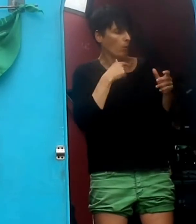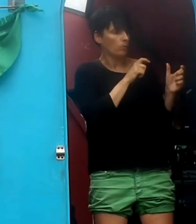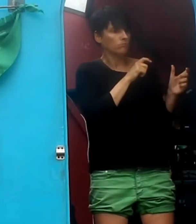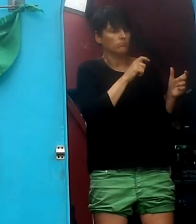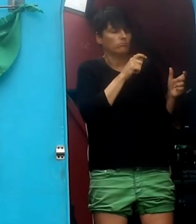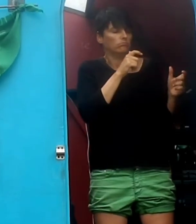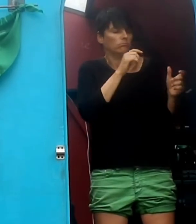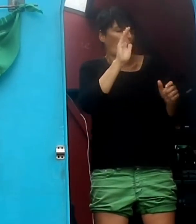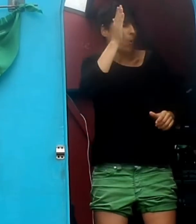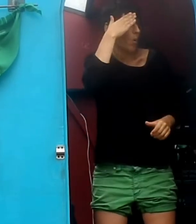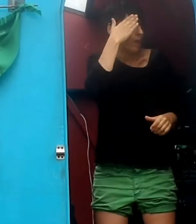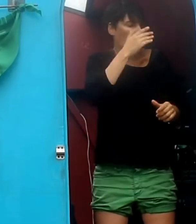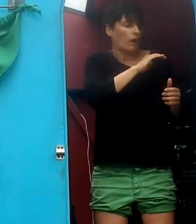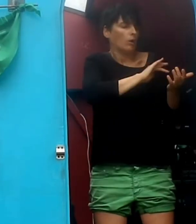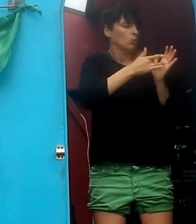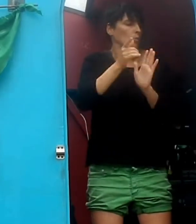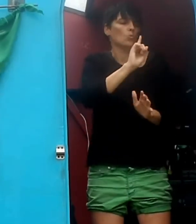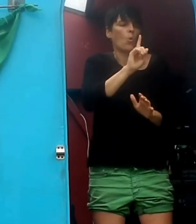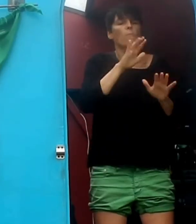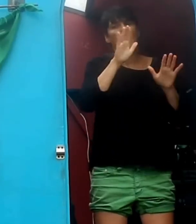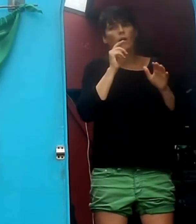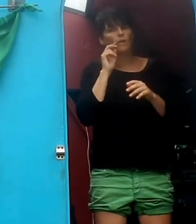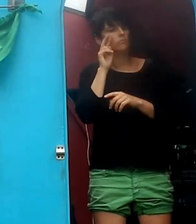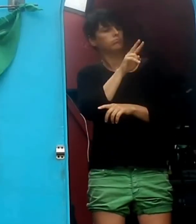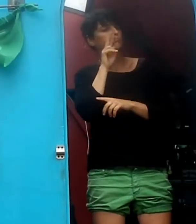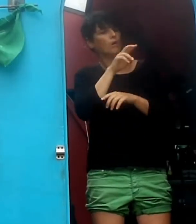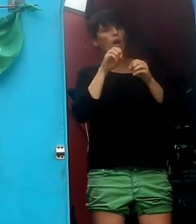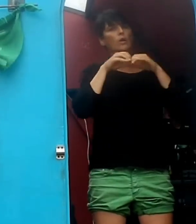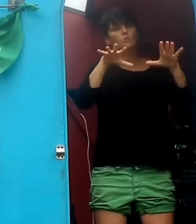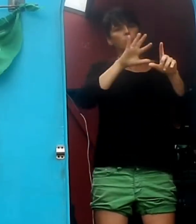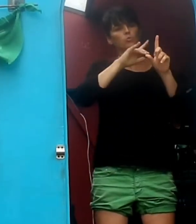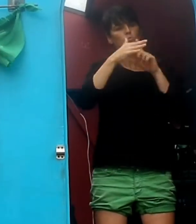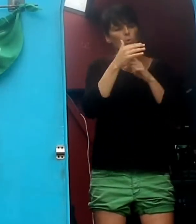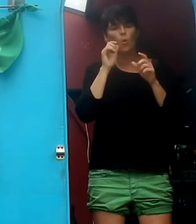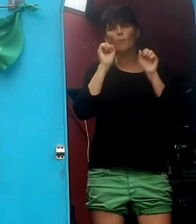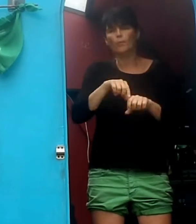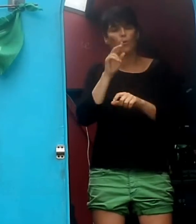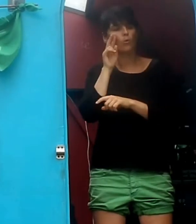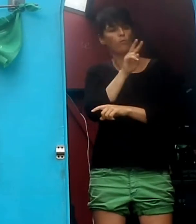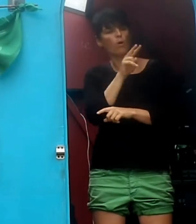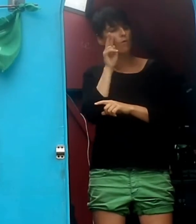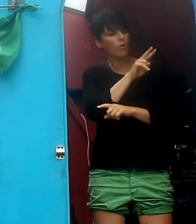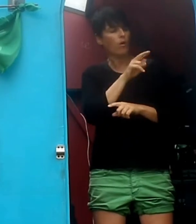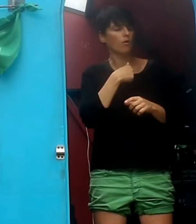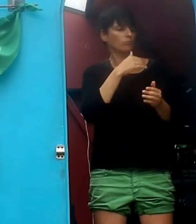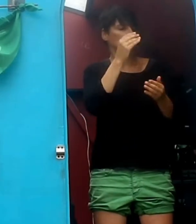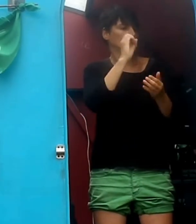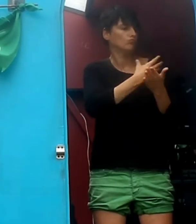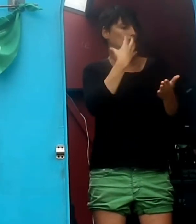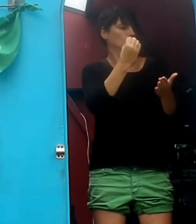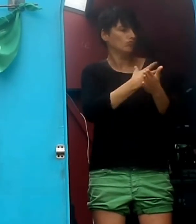passe, mais vachement par les réseaux sociaux, ça permet quand même de suivre